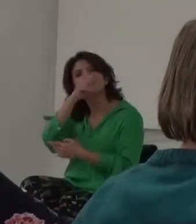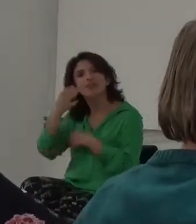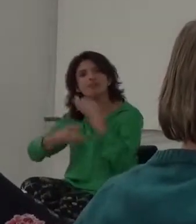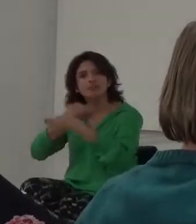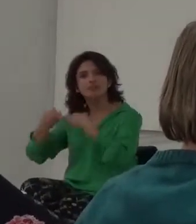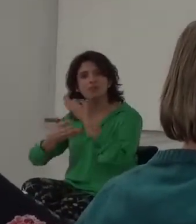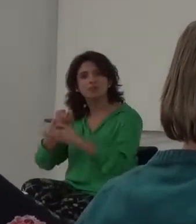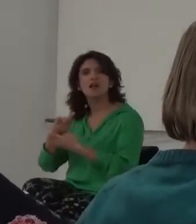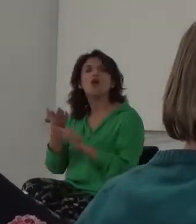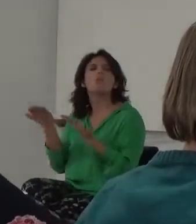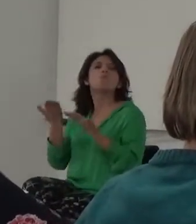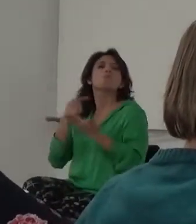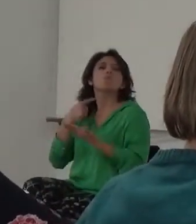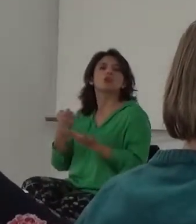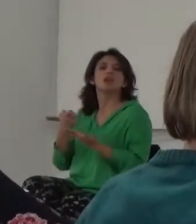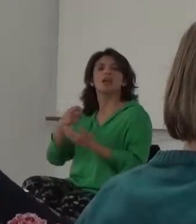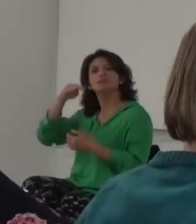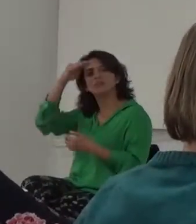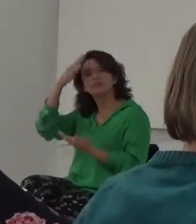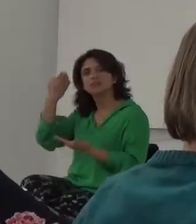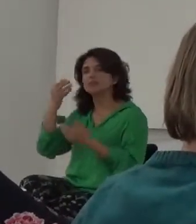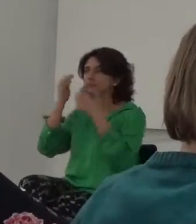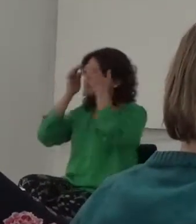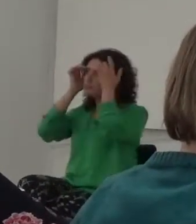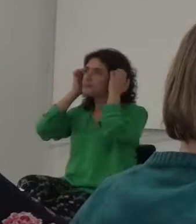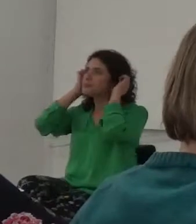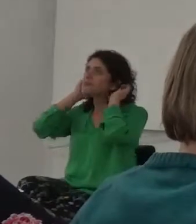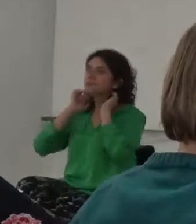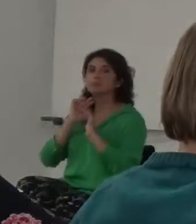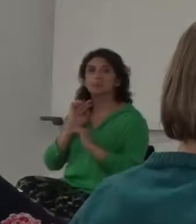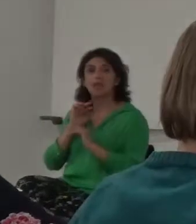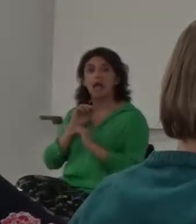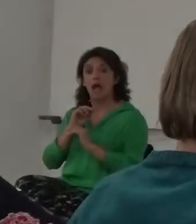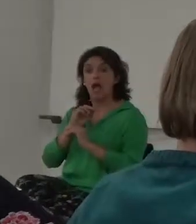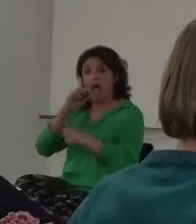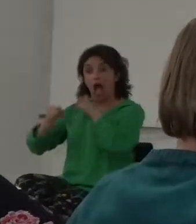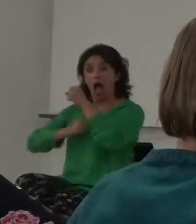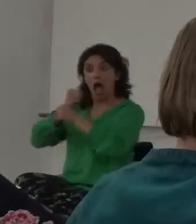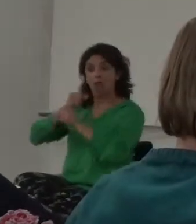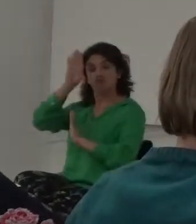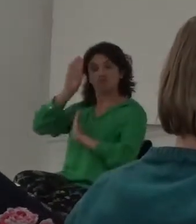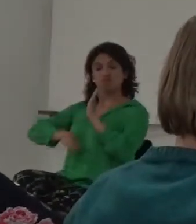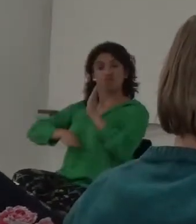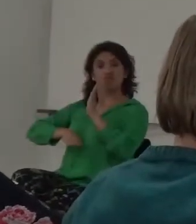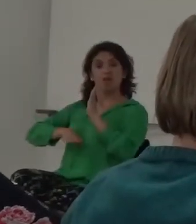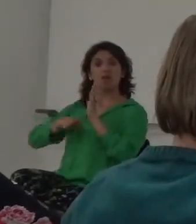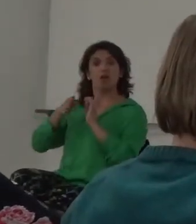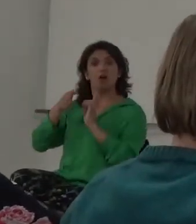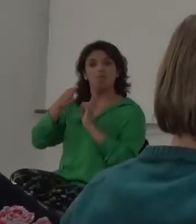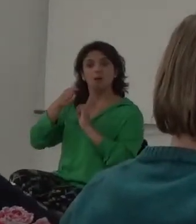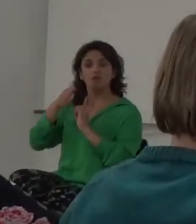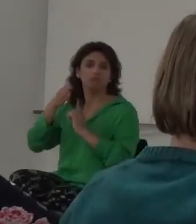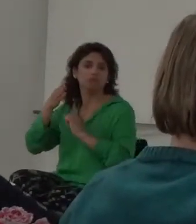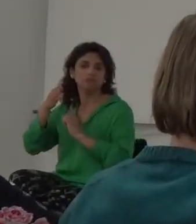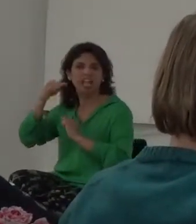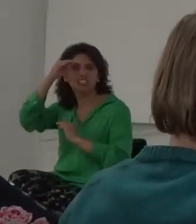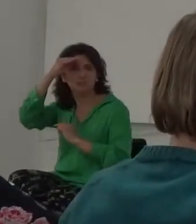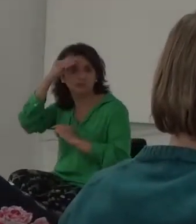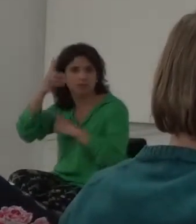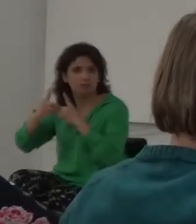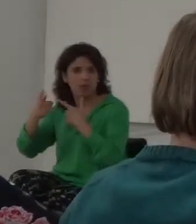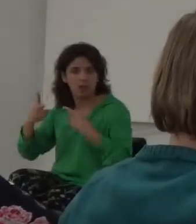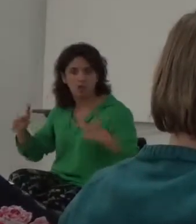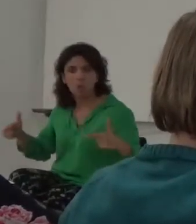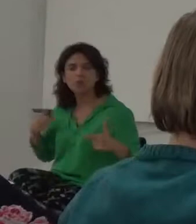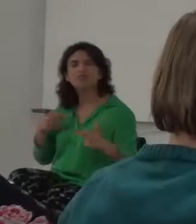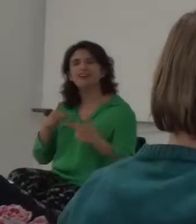experiencia. Si bien los niños con menor experiencia tienen incrustaciones de estas secciones, las secciones